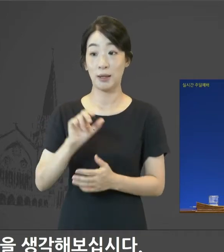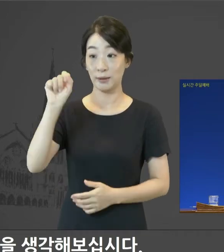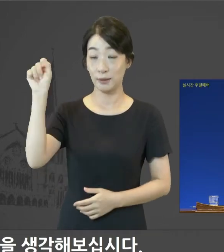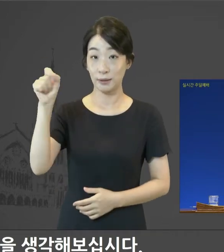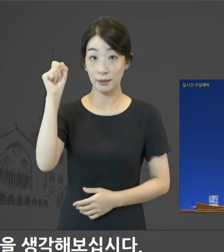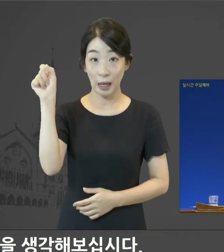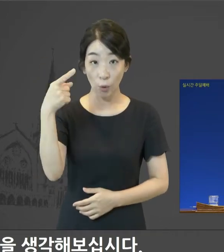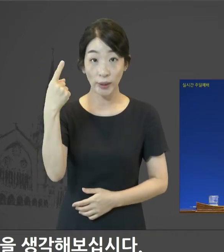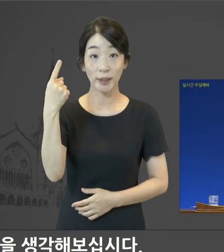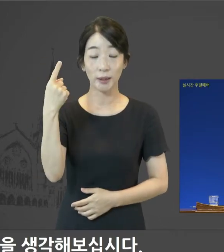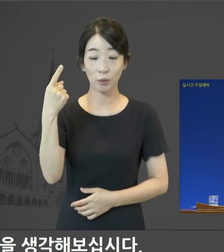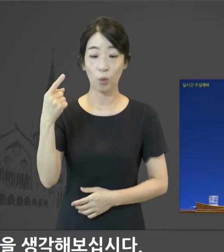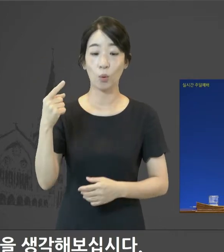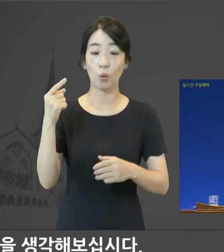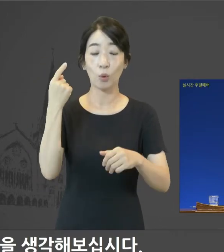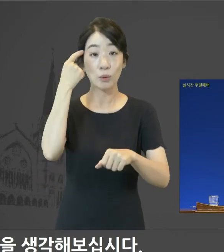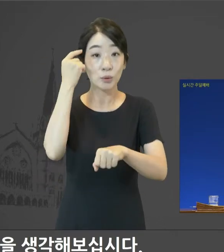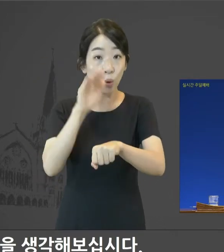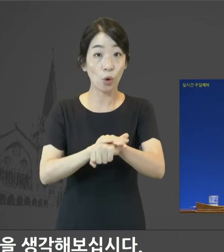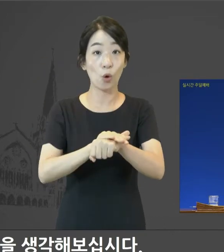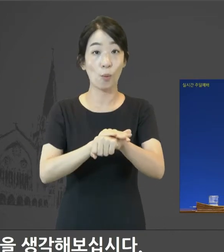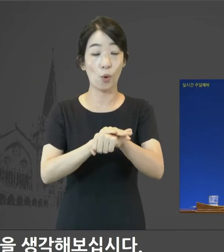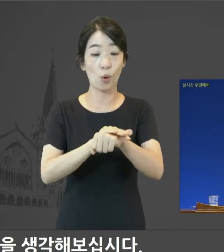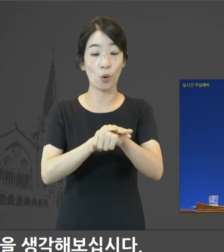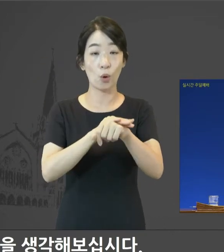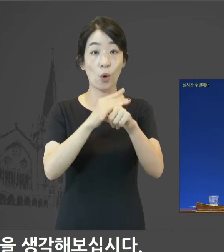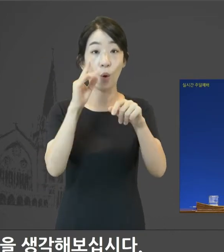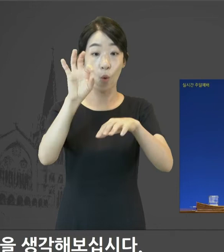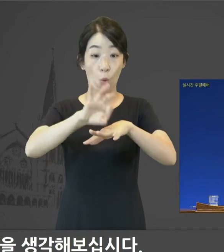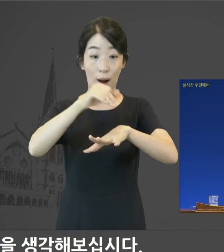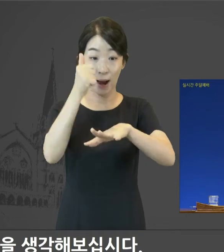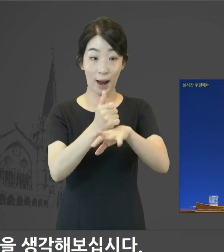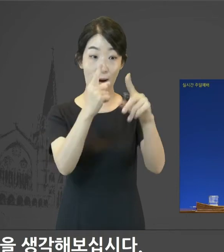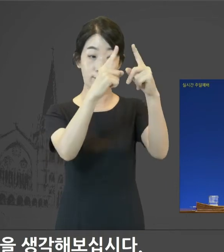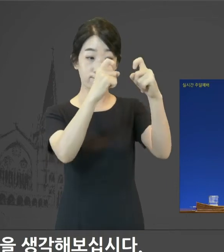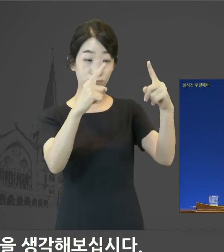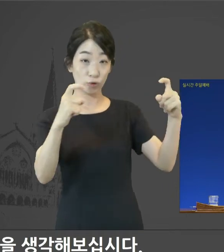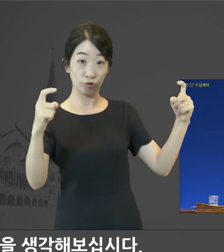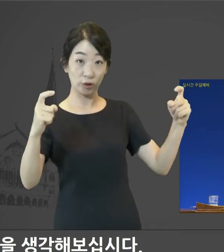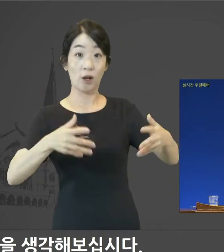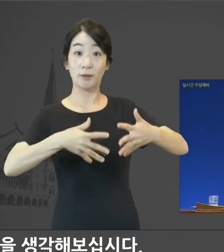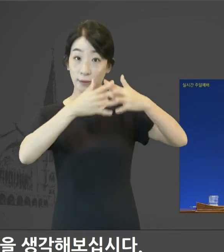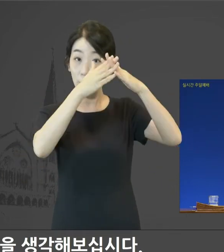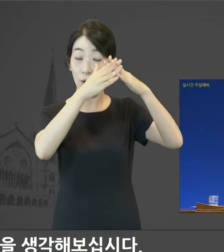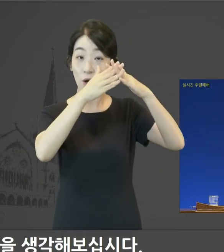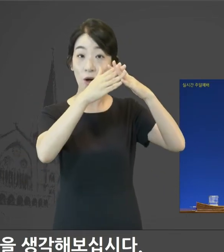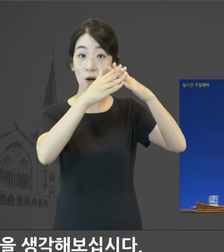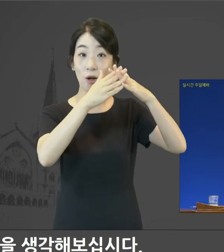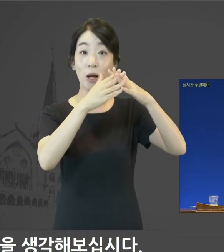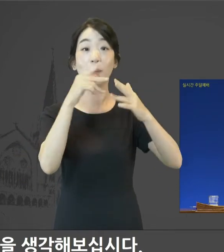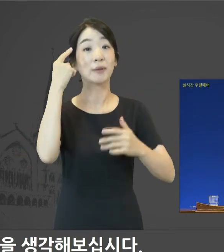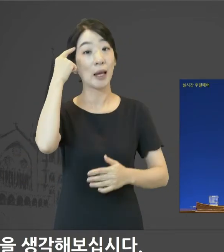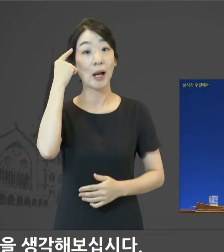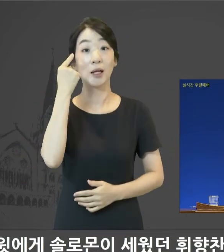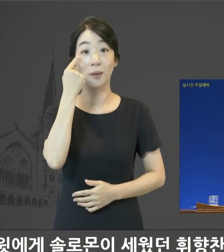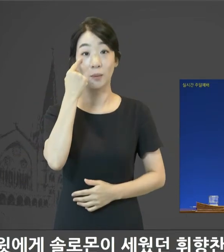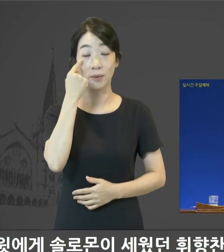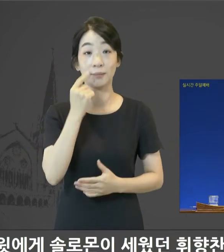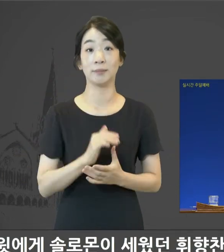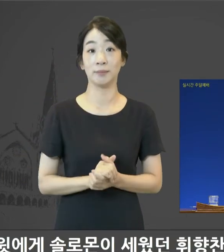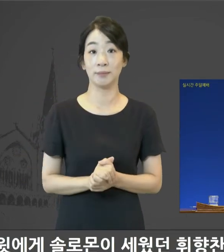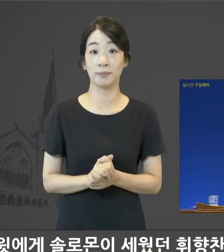그 아름다운 휘황찬란한 거대한 그 성전을 생각해 보십시다.